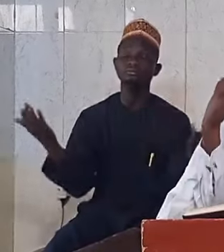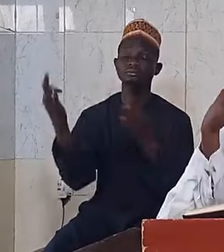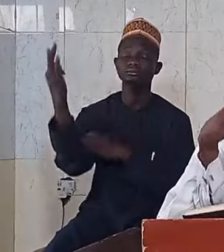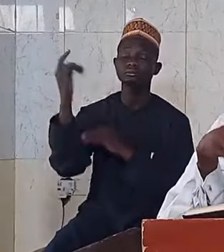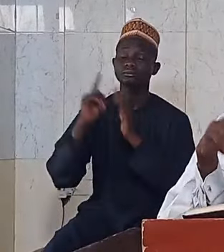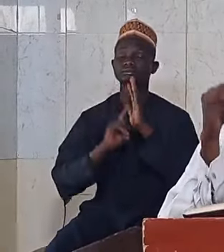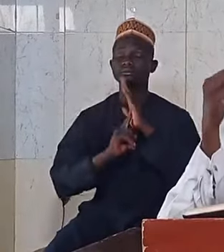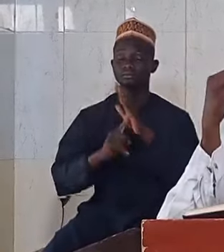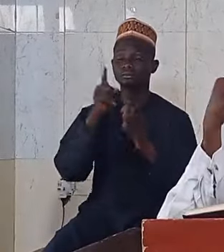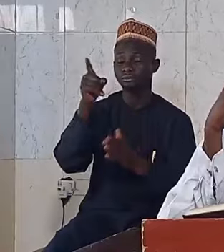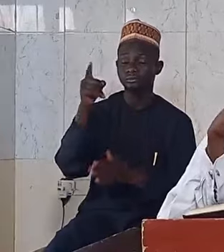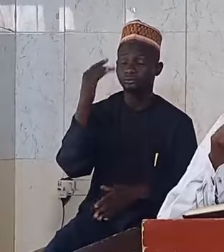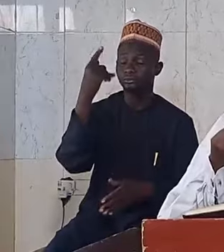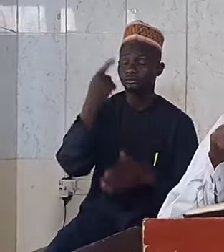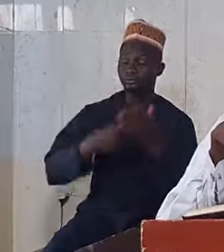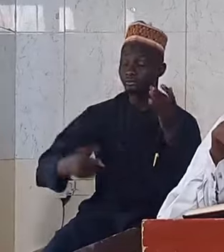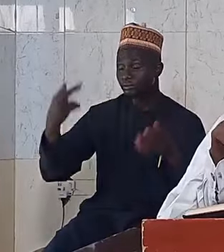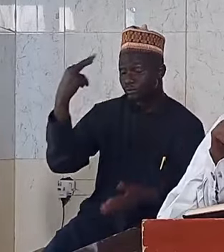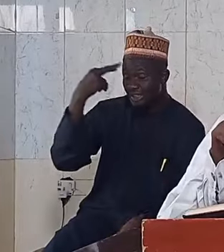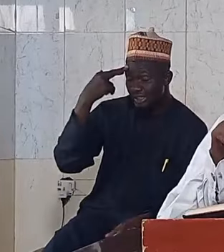من منفد تكيسا